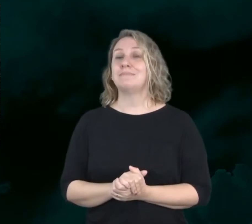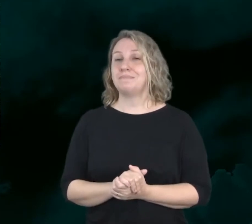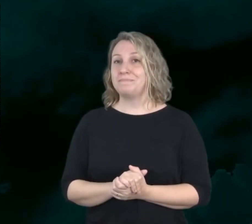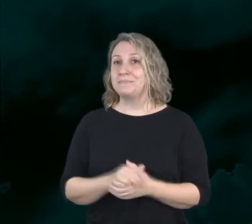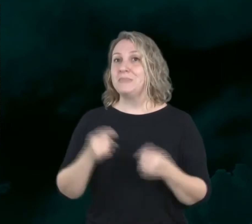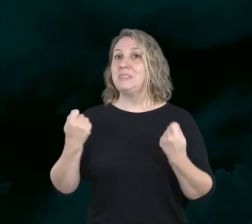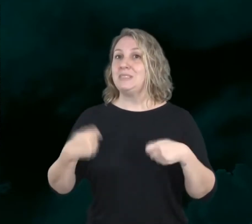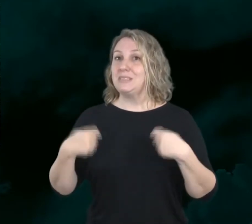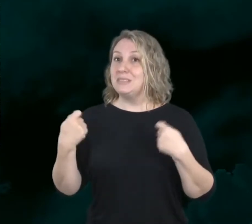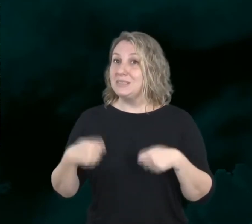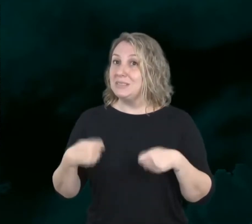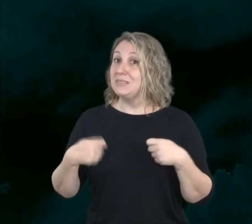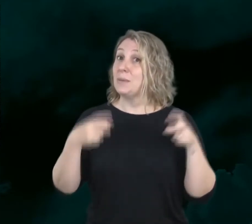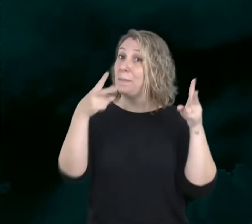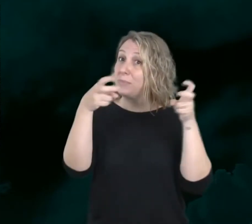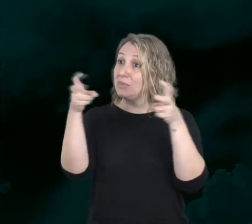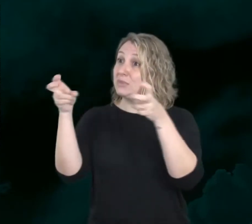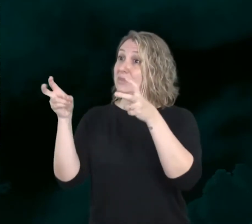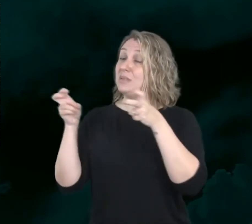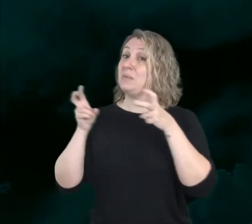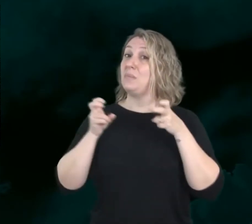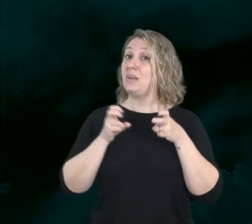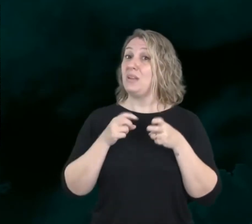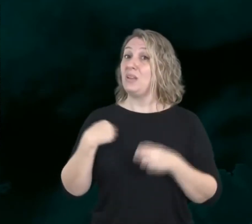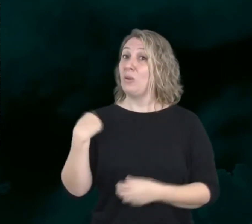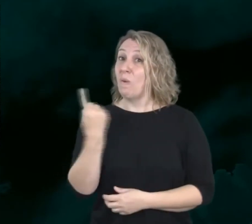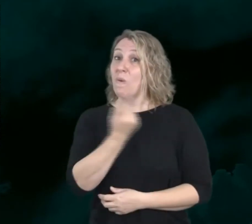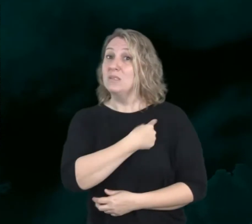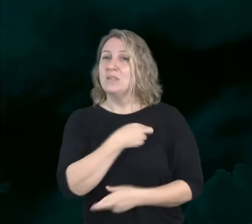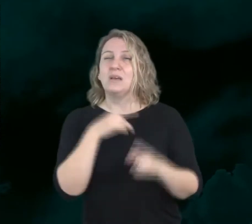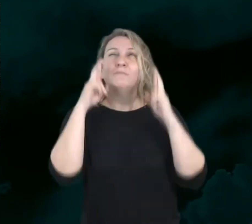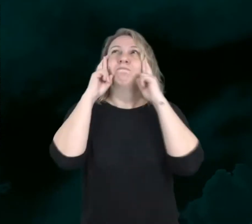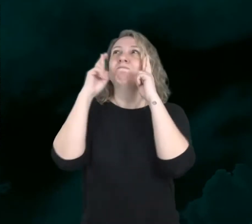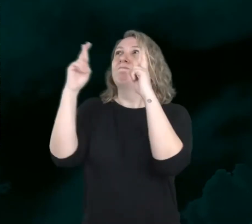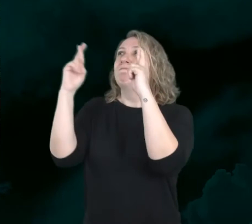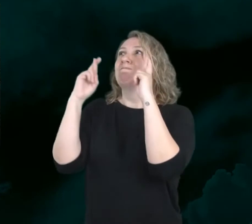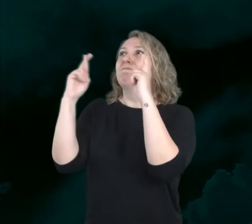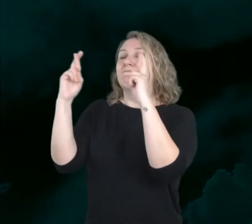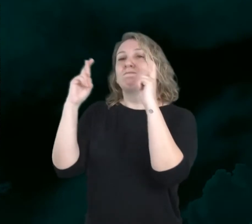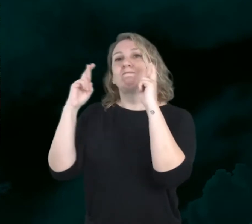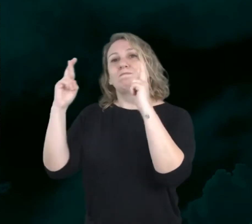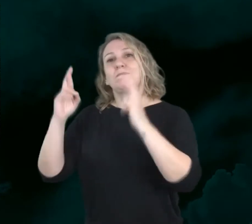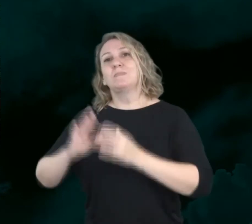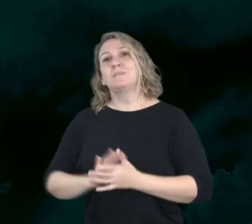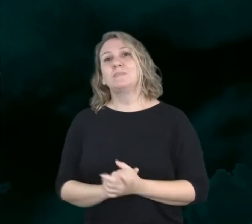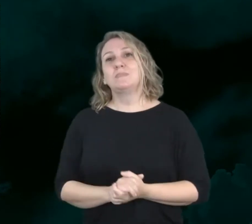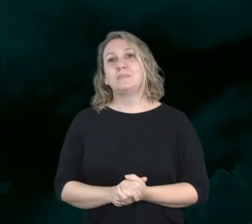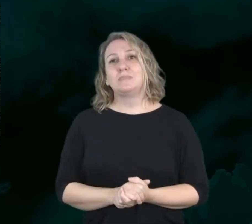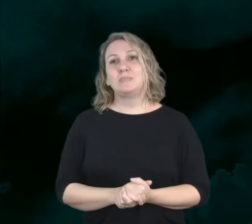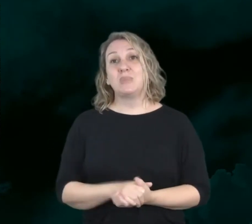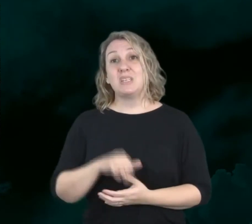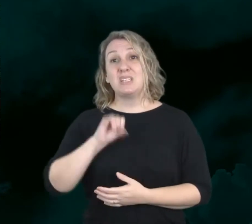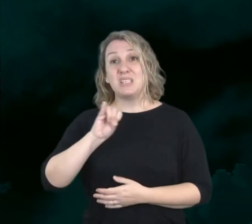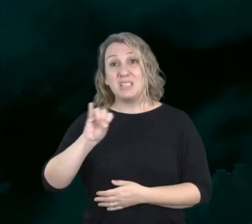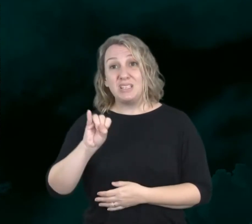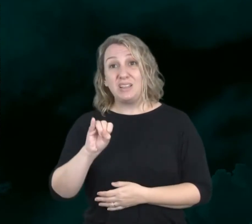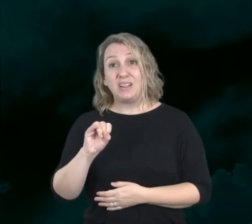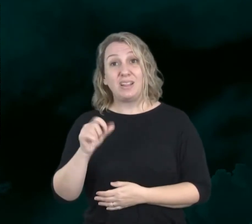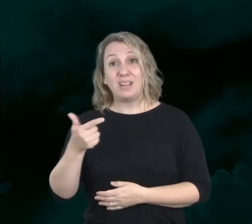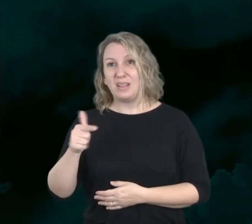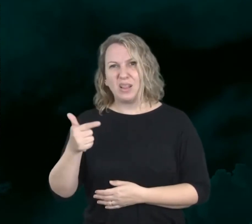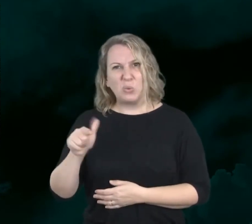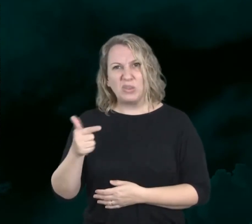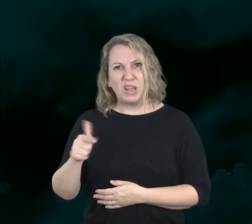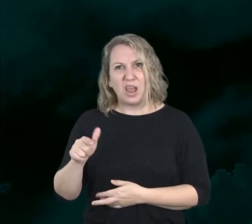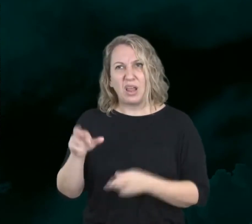bem qual é a nossa esperança. Se você não tiver esperança,